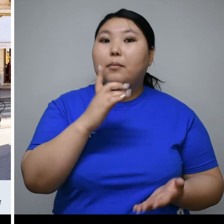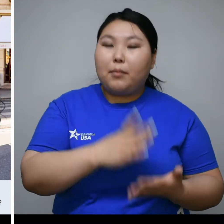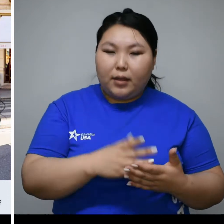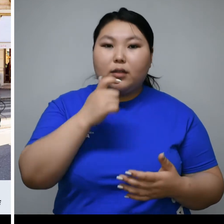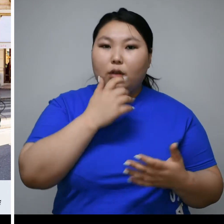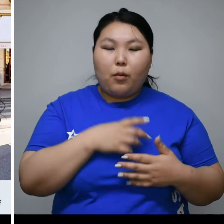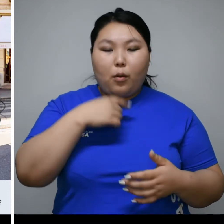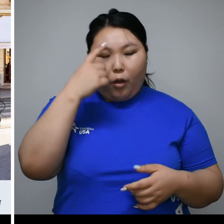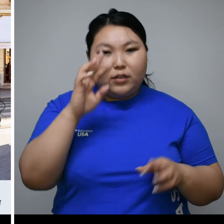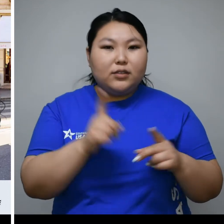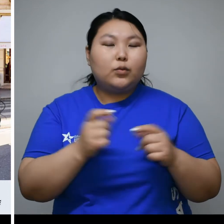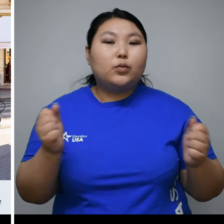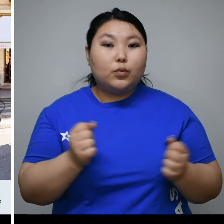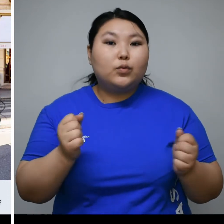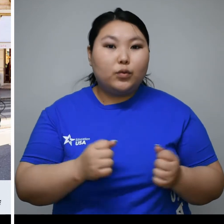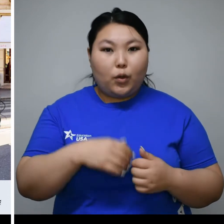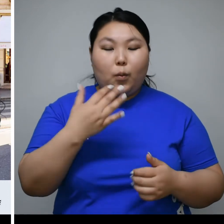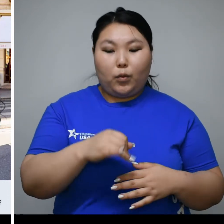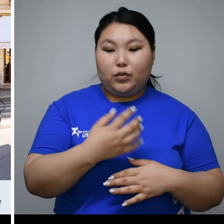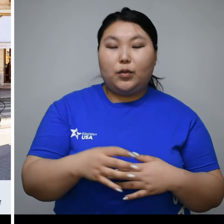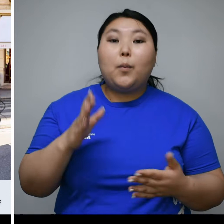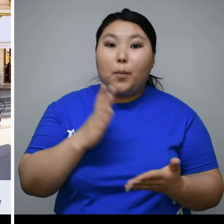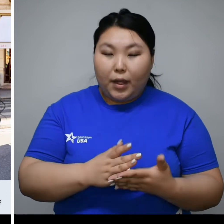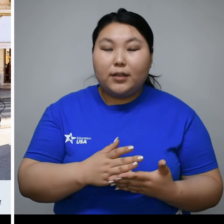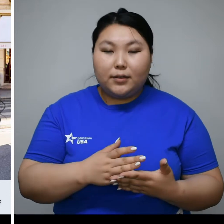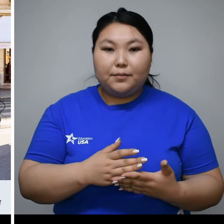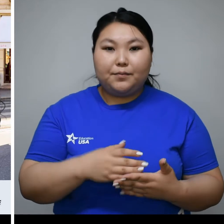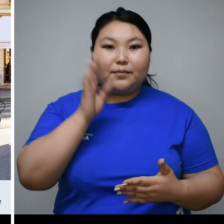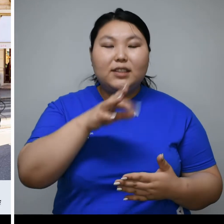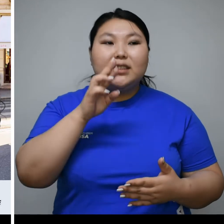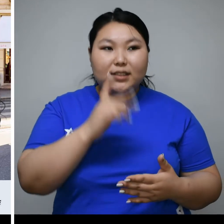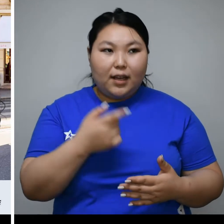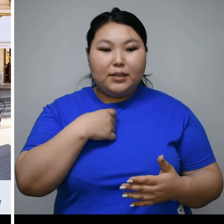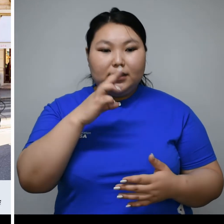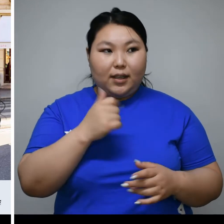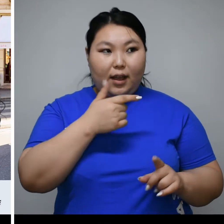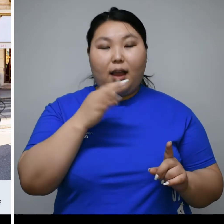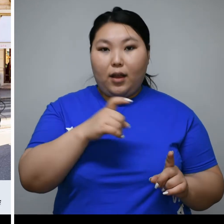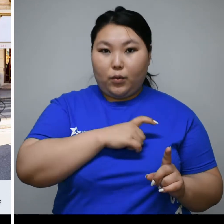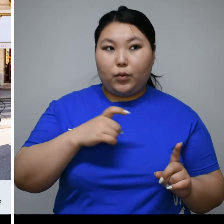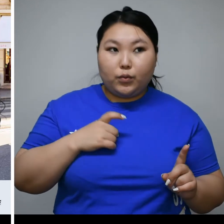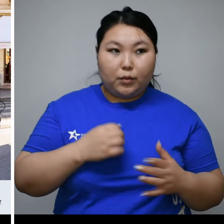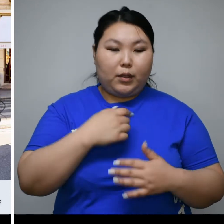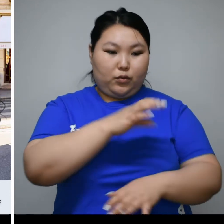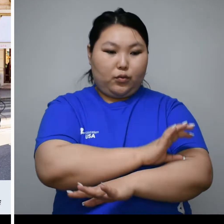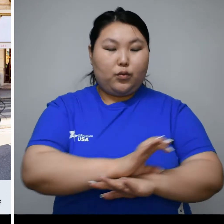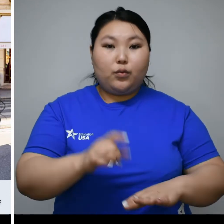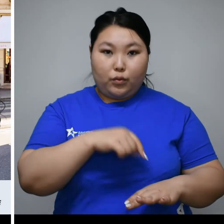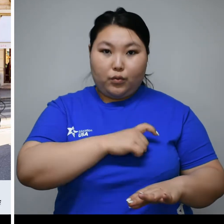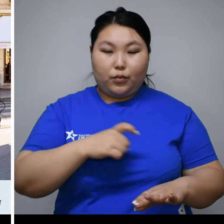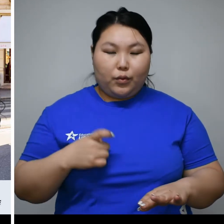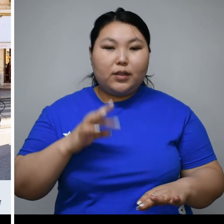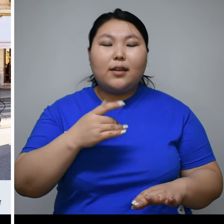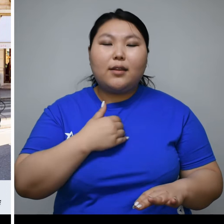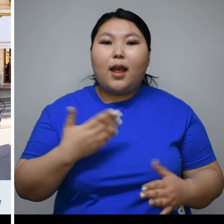За эсвэл яг монгол шиг хүүтэнч тийм можууд хатууд байдаг. Тэгэхээр яг цагаагаар энэ чөвд за тэгээ сургалтын чөвд